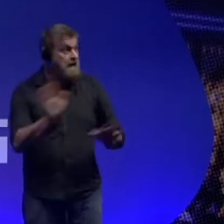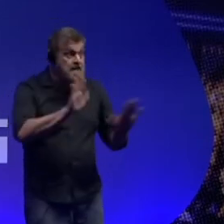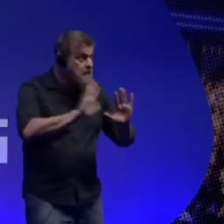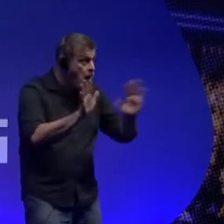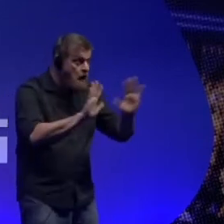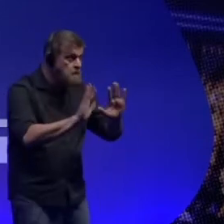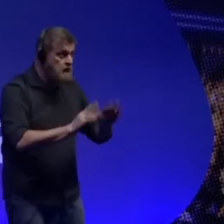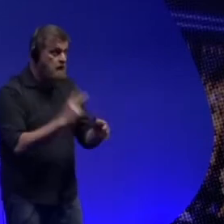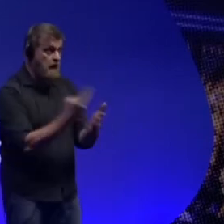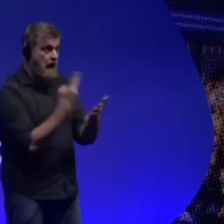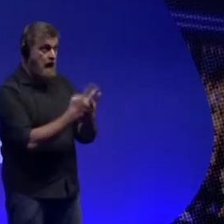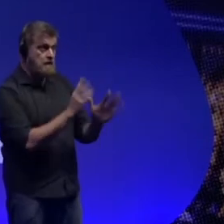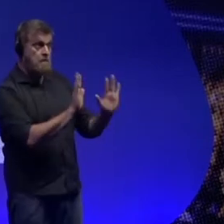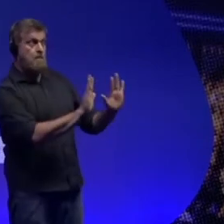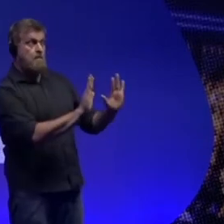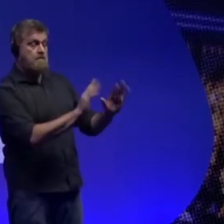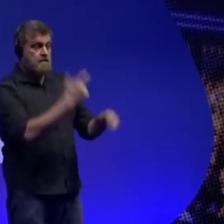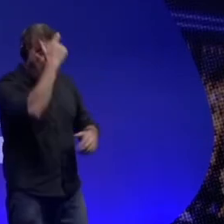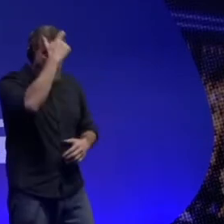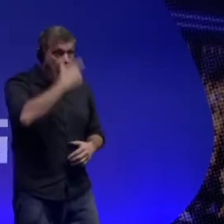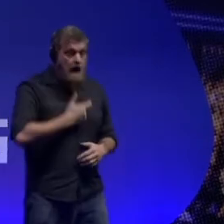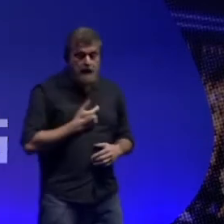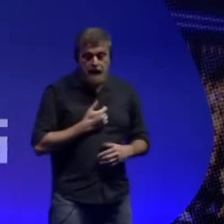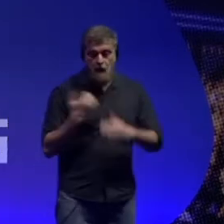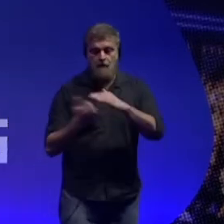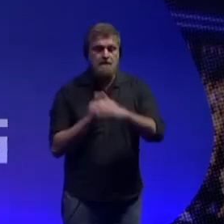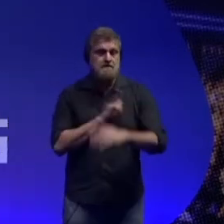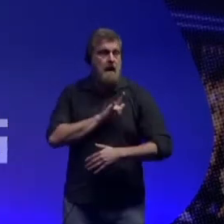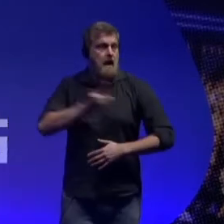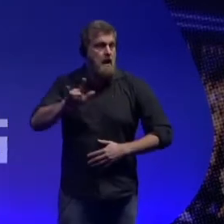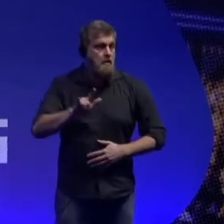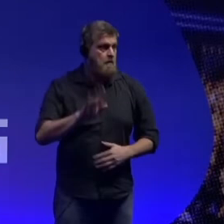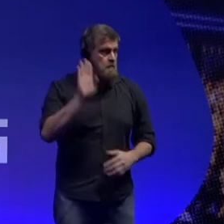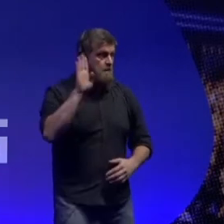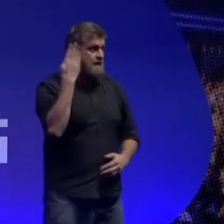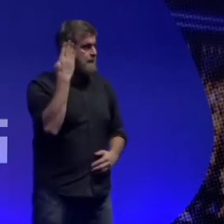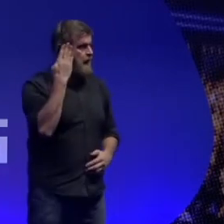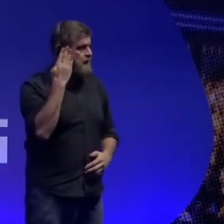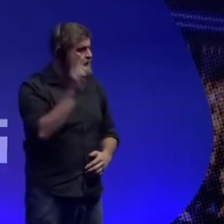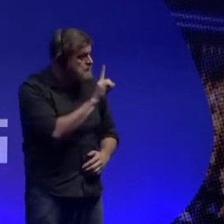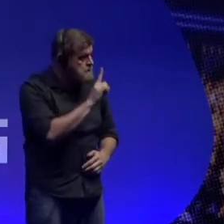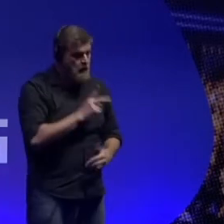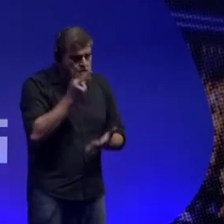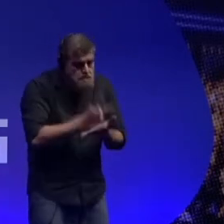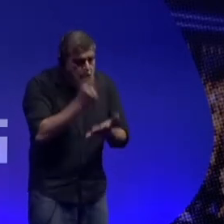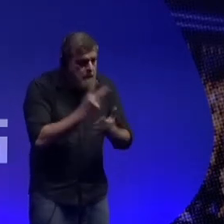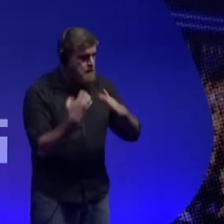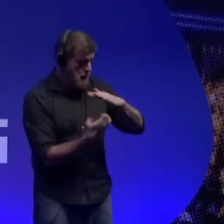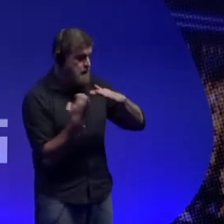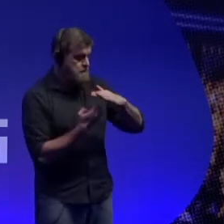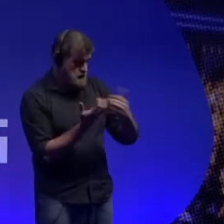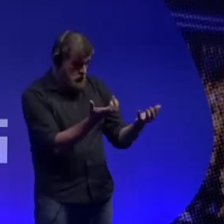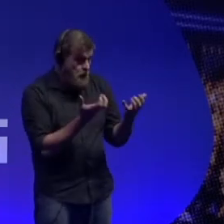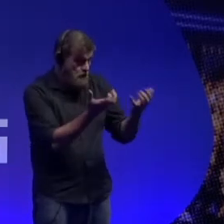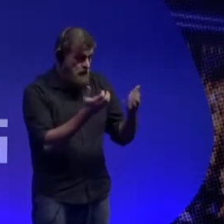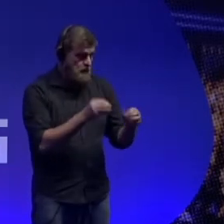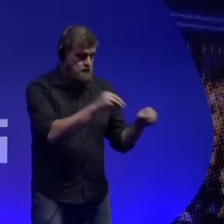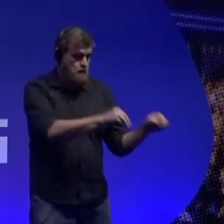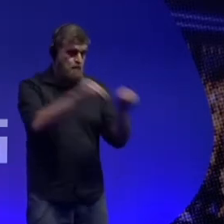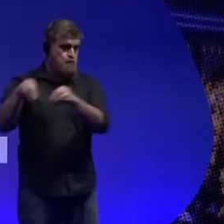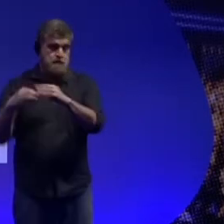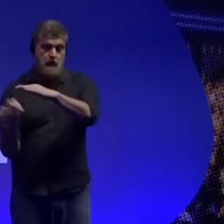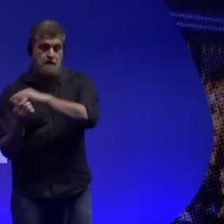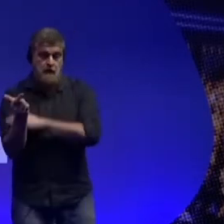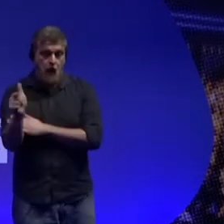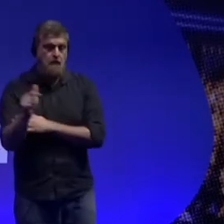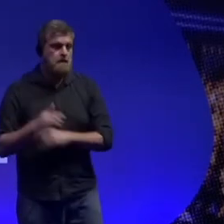entendendo nada. Você não entendeu meu briefing, eu amo a empresa, eu nunca faria essa traição com meu chefe. Isso não faz o menor sentido. E a gente teve